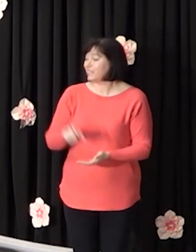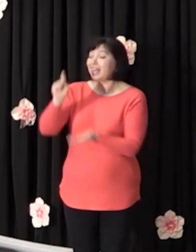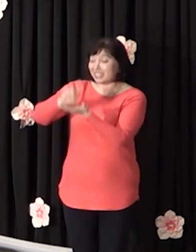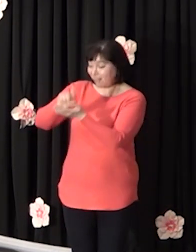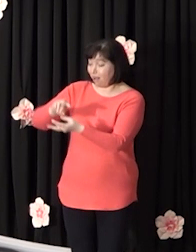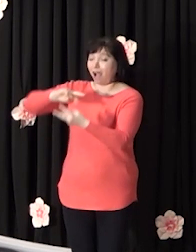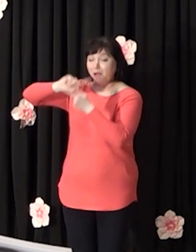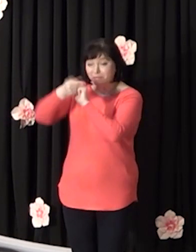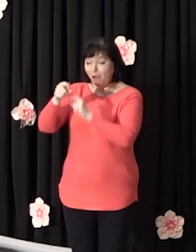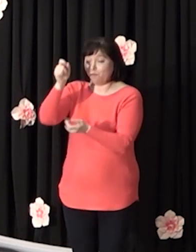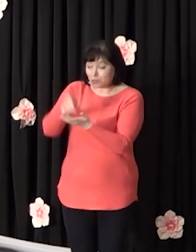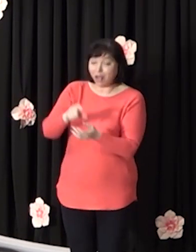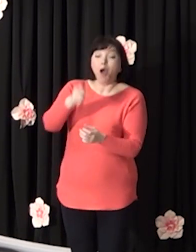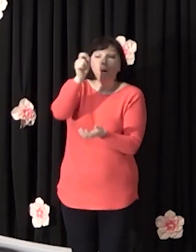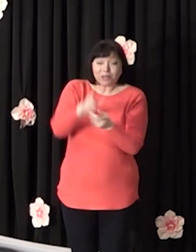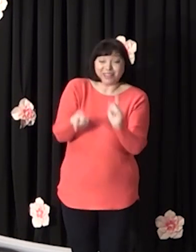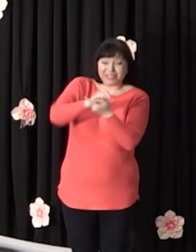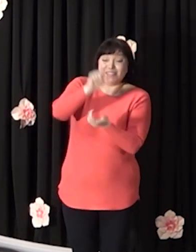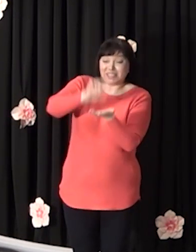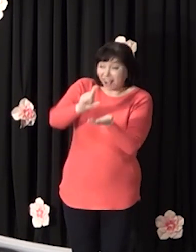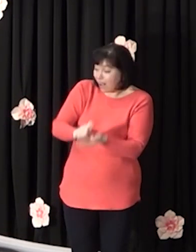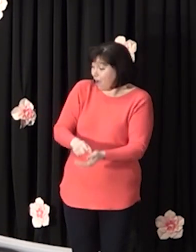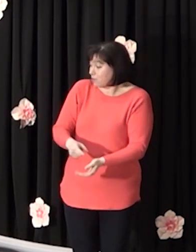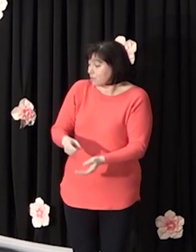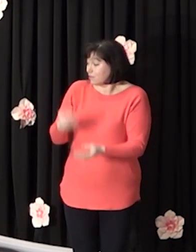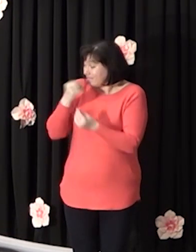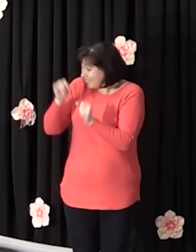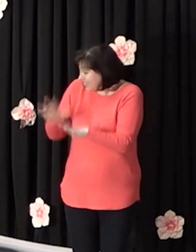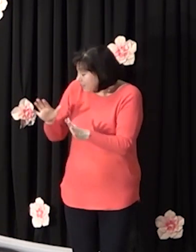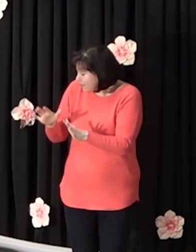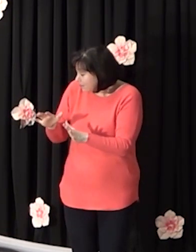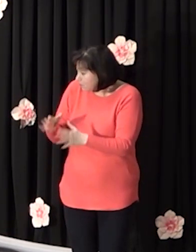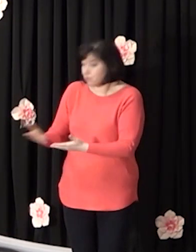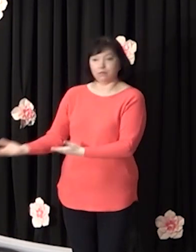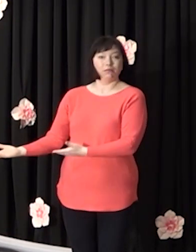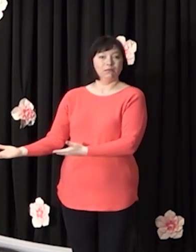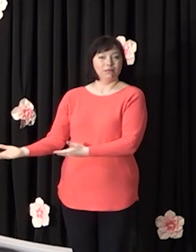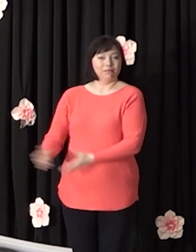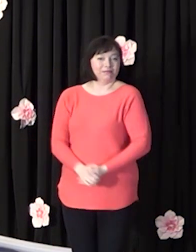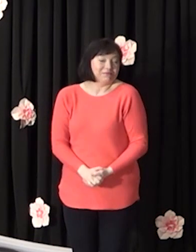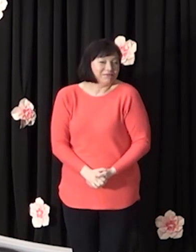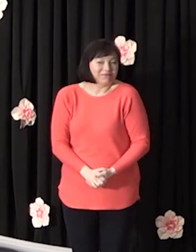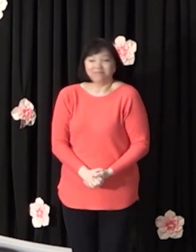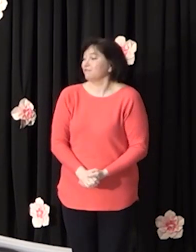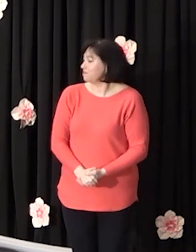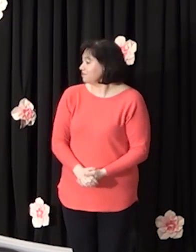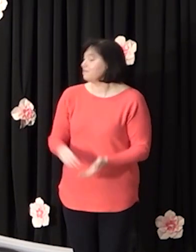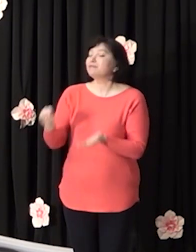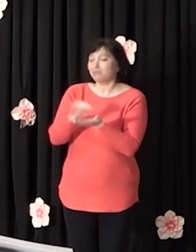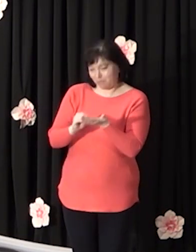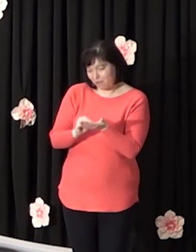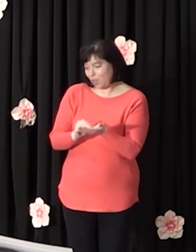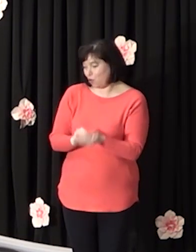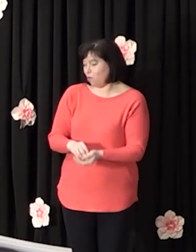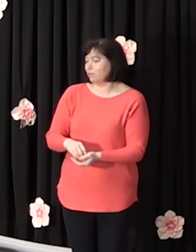Стаканчик превращается в бутылочку, бутылочка превращается в стаканчик, делаю магический жест, и здесь появляется еще одна бутылка. Я повторю этот